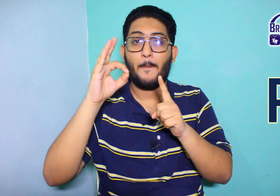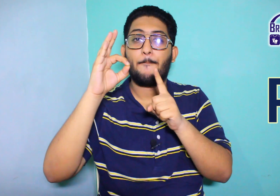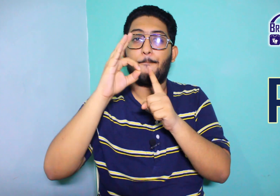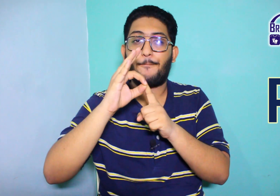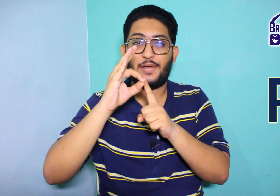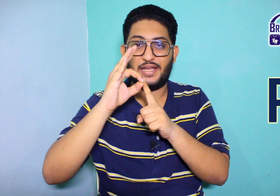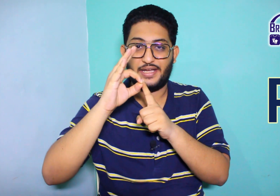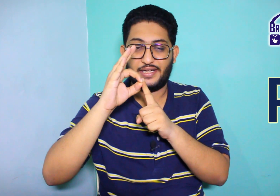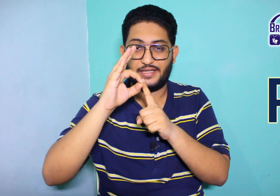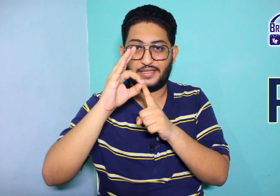पी